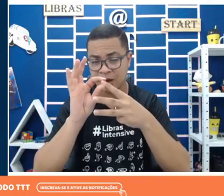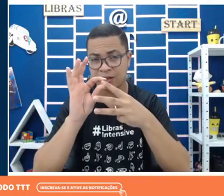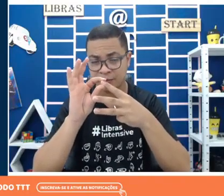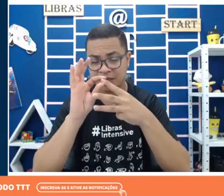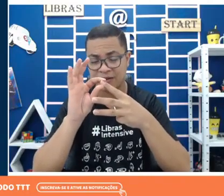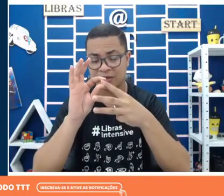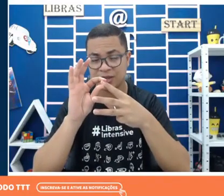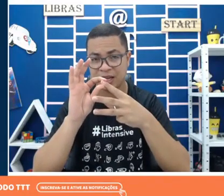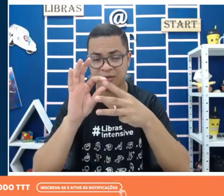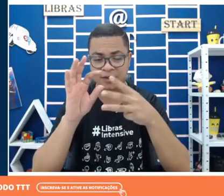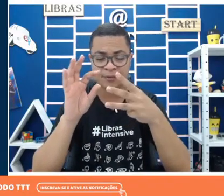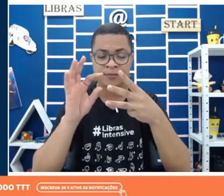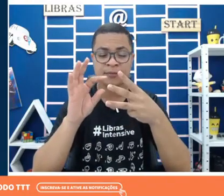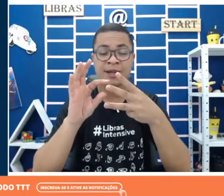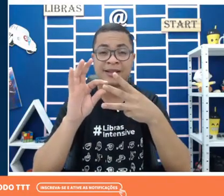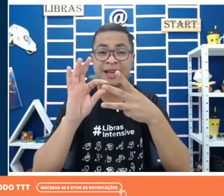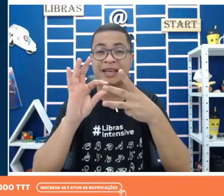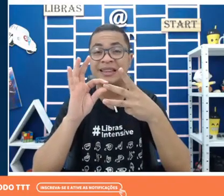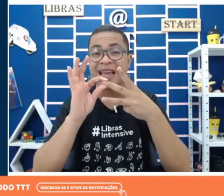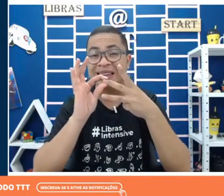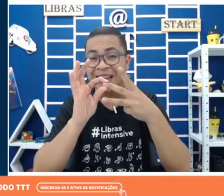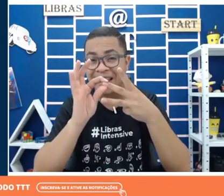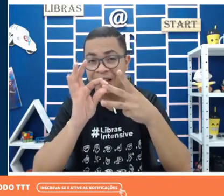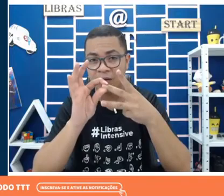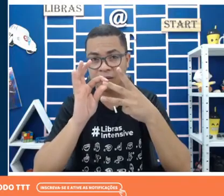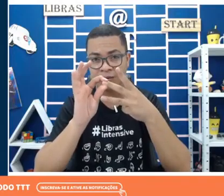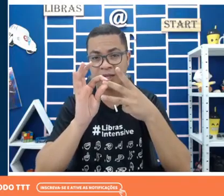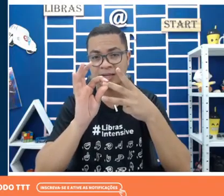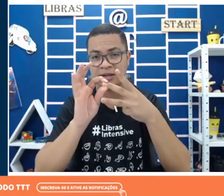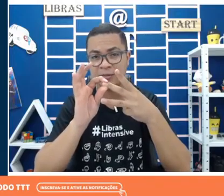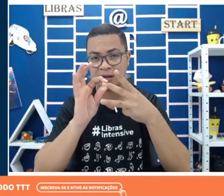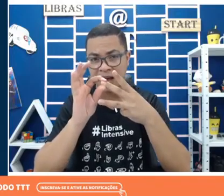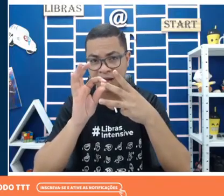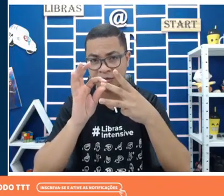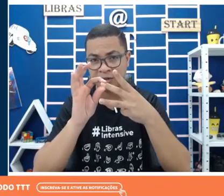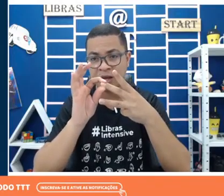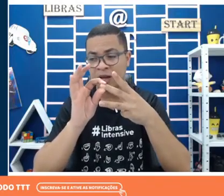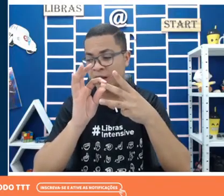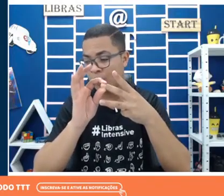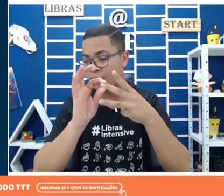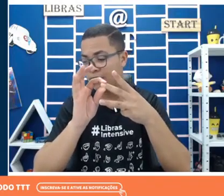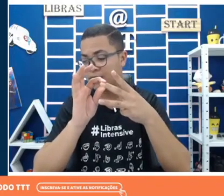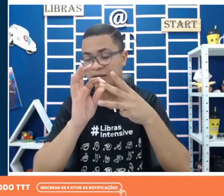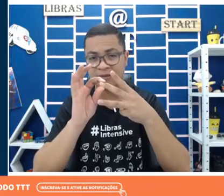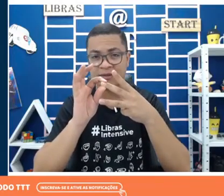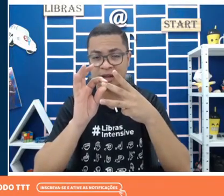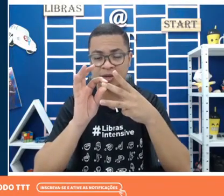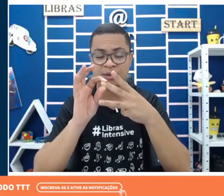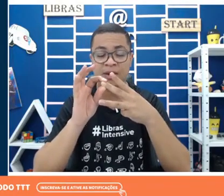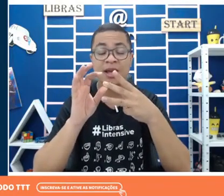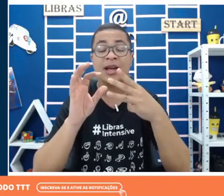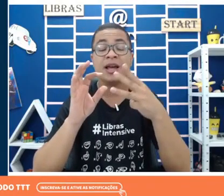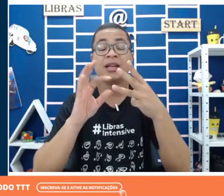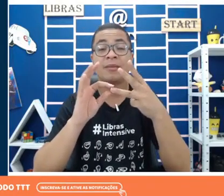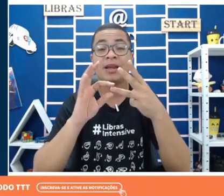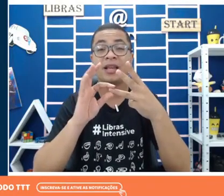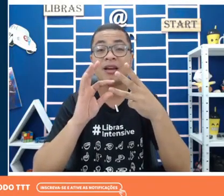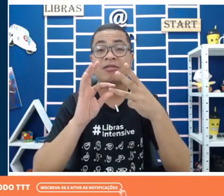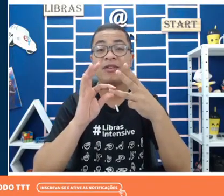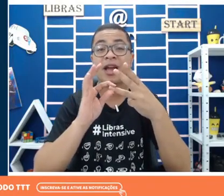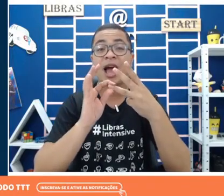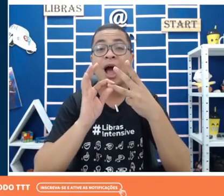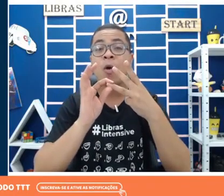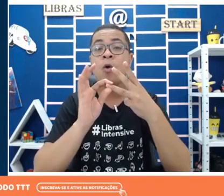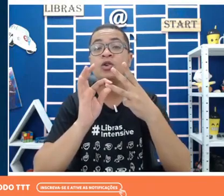isso que sinal de observação você tem que ver. Tenta entender o que está sendo explicado. Na observação você vai ver isso. E também